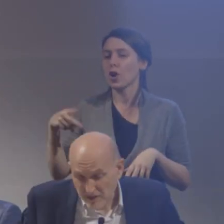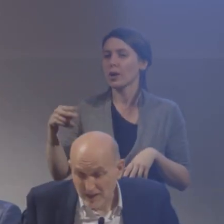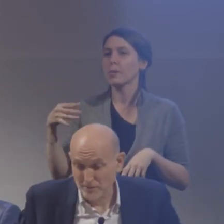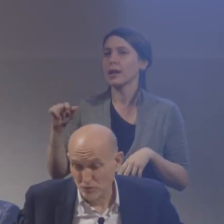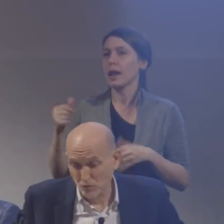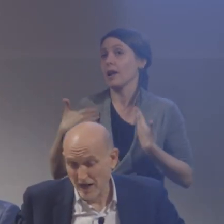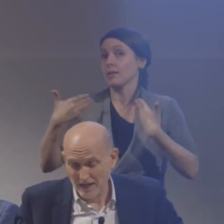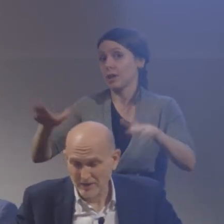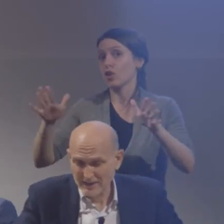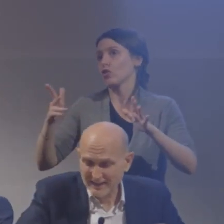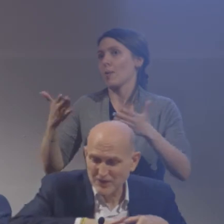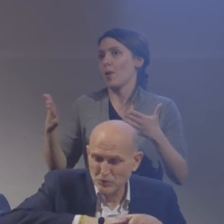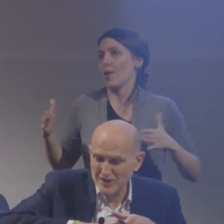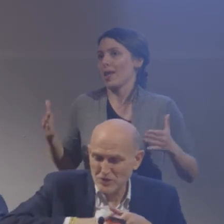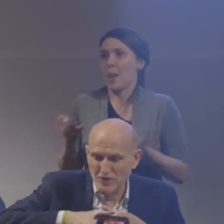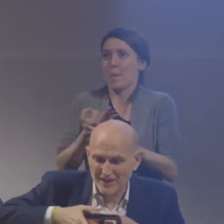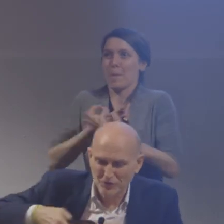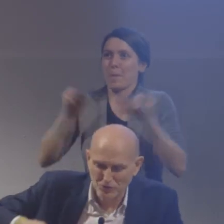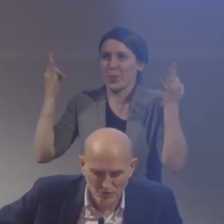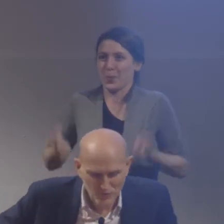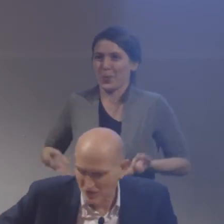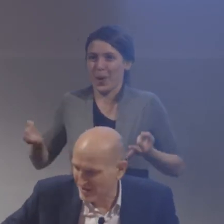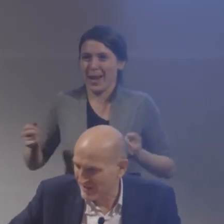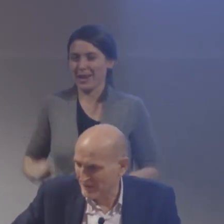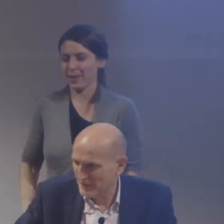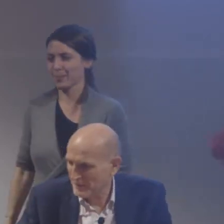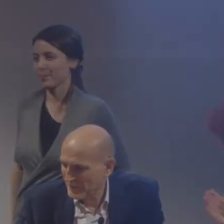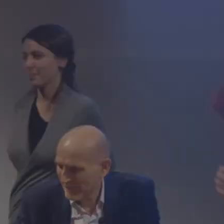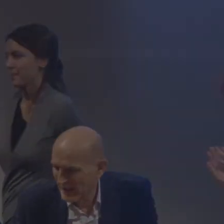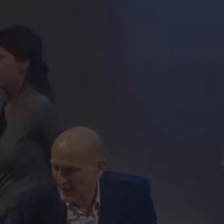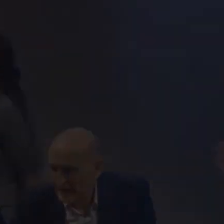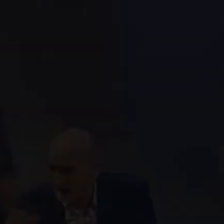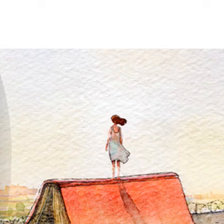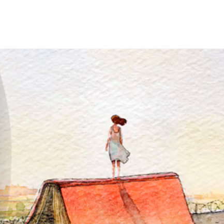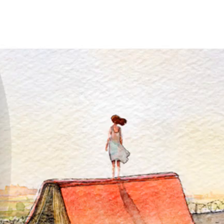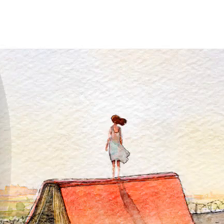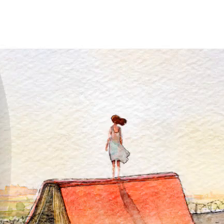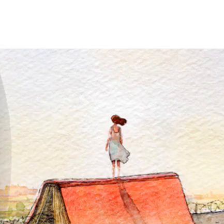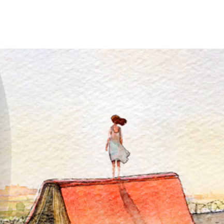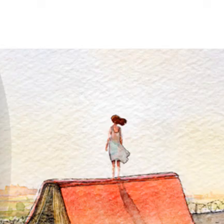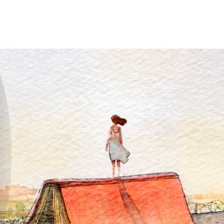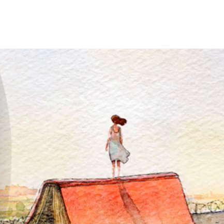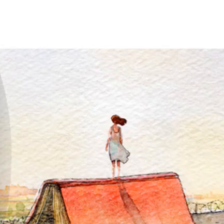e lasciamo la sala puntuali, guardate che educazione, all'incontro successivo. Grazie a te.